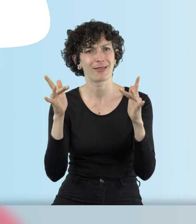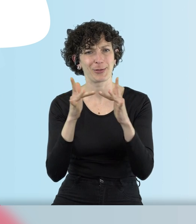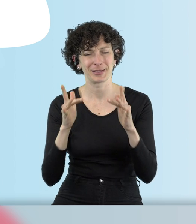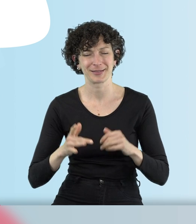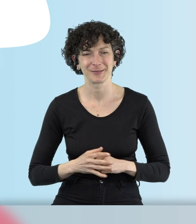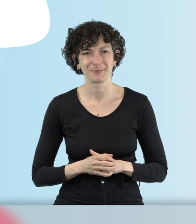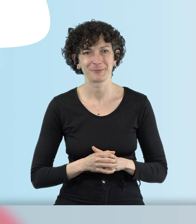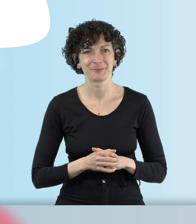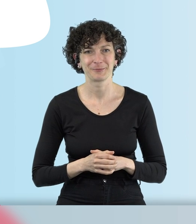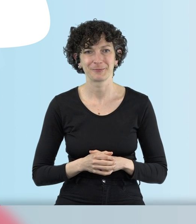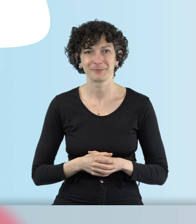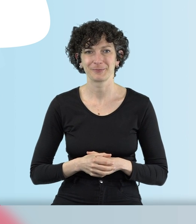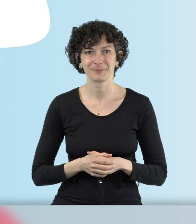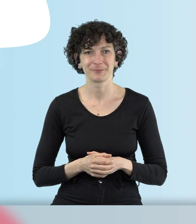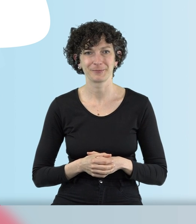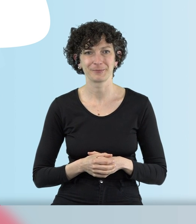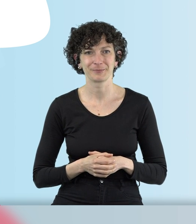generaciones.